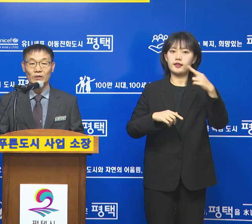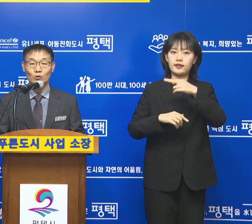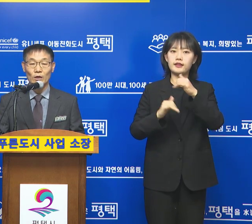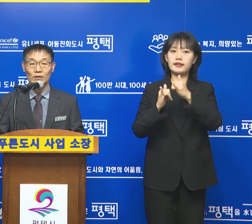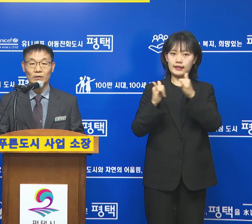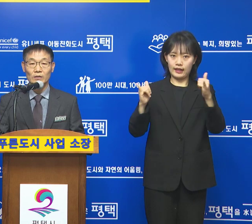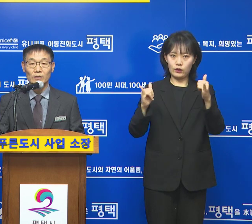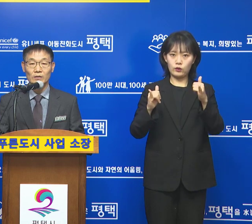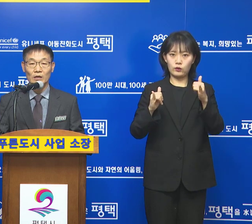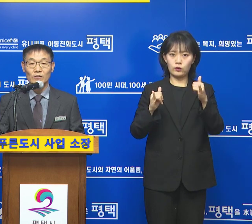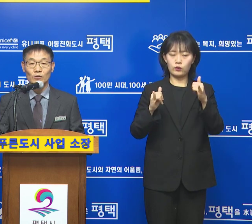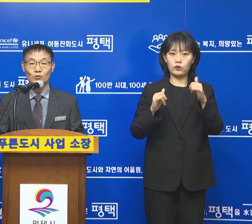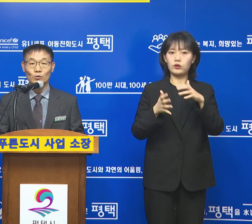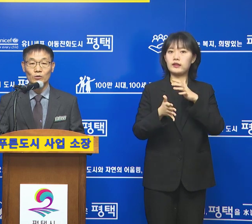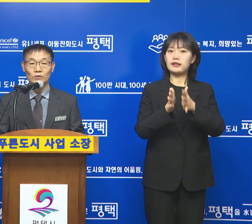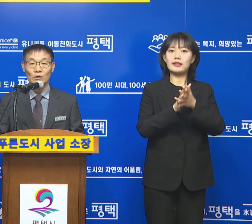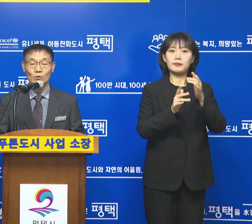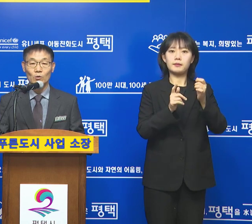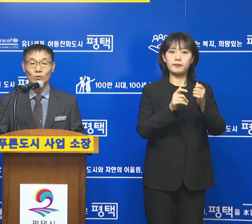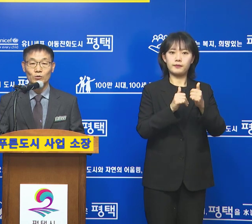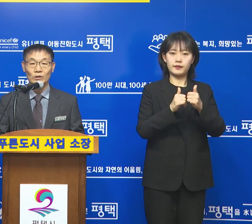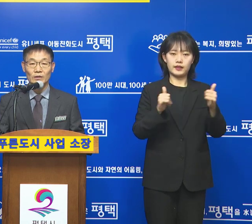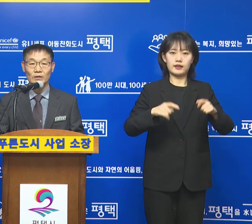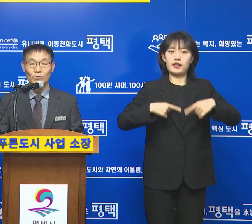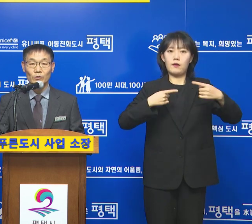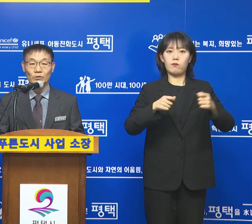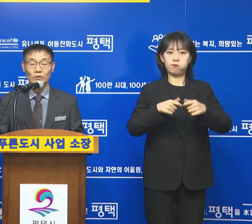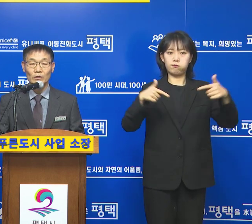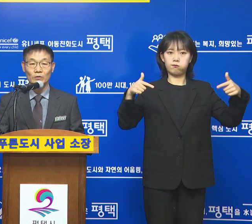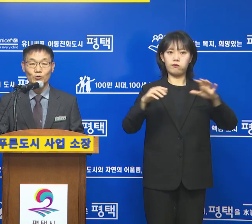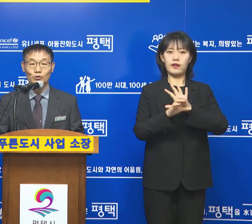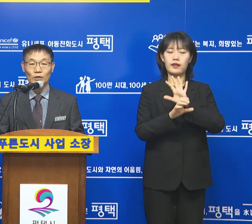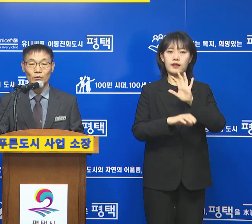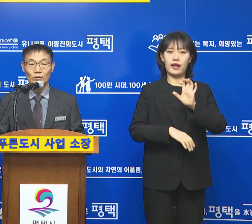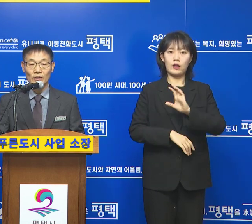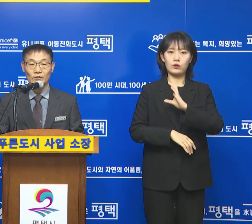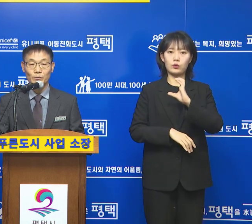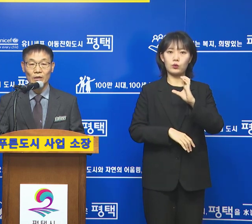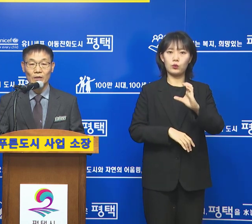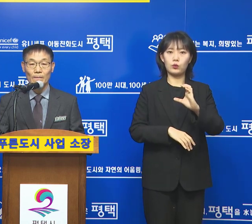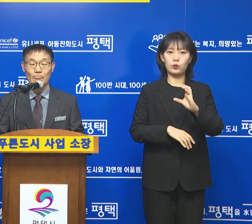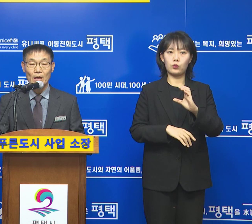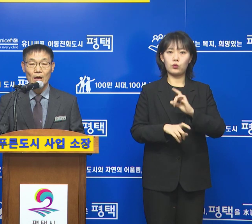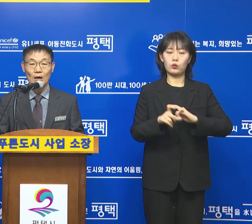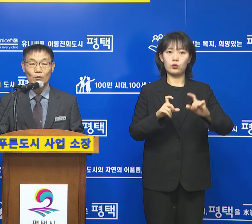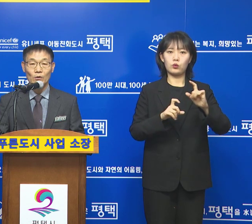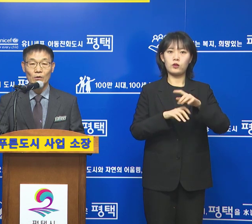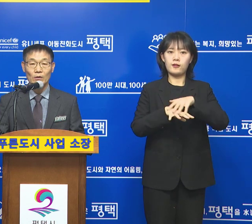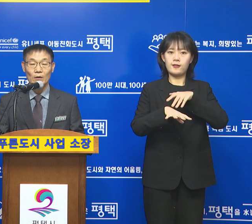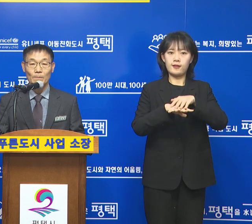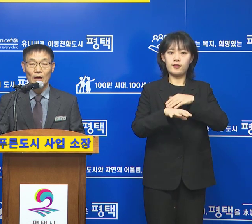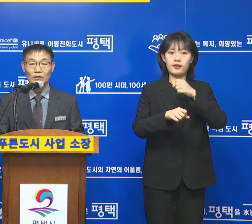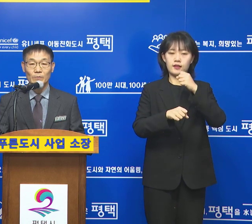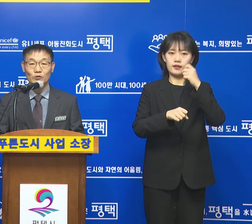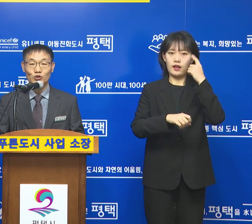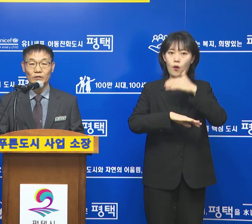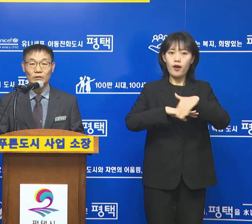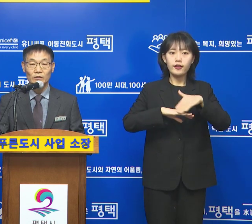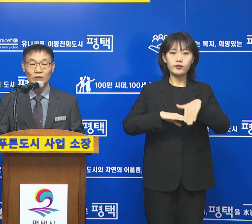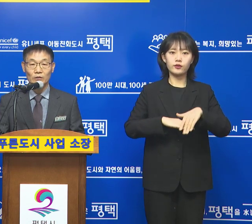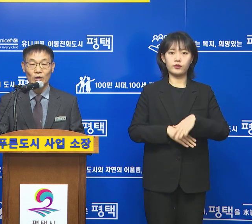주민 참여 확대를 통한 탄소 정원 공동체 네트워크를 구축하도록 하겠습니다. 아울러